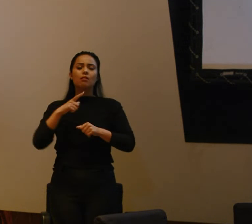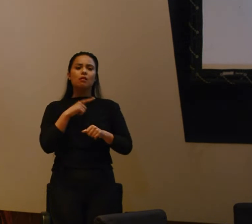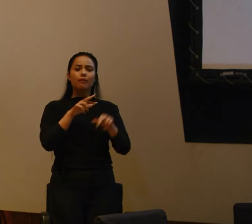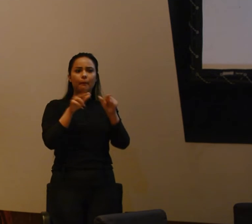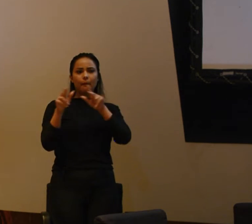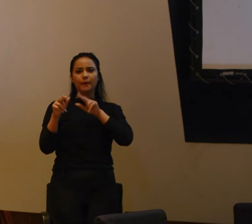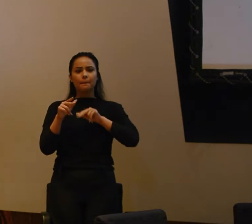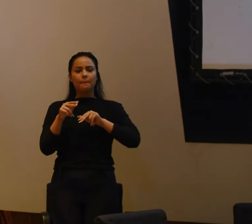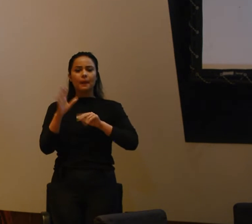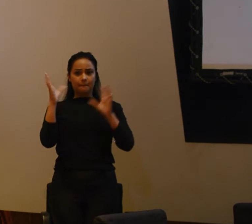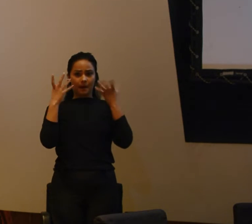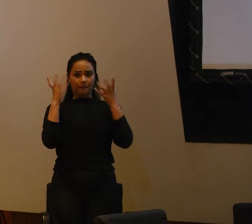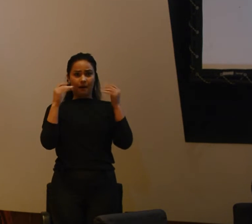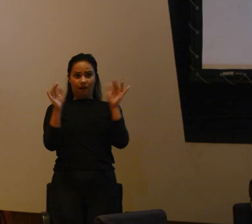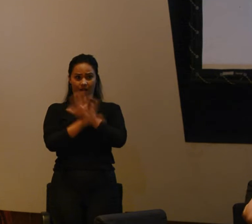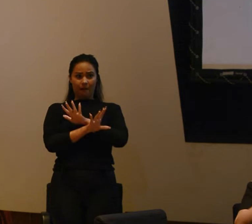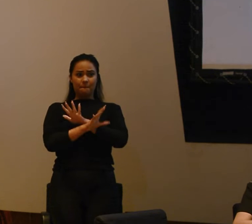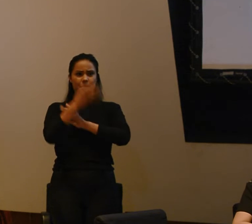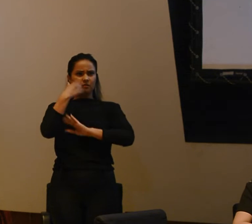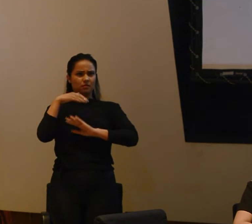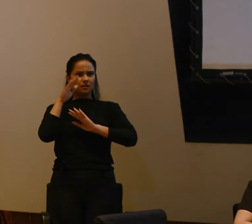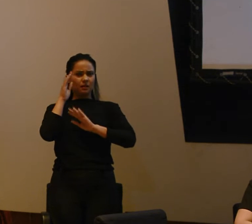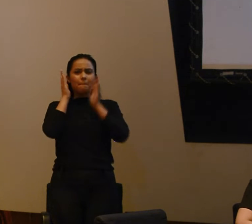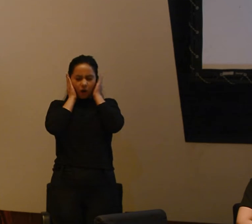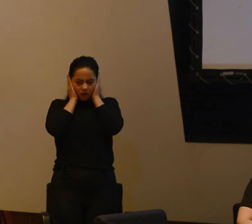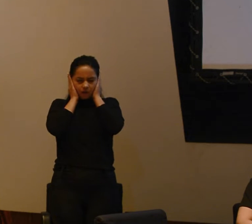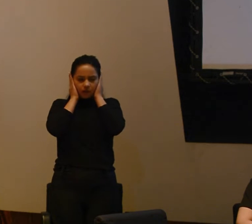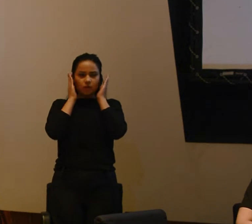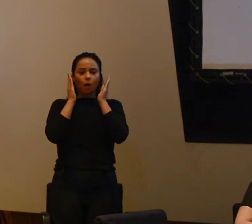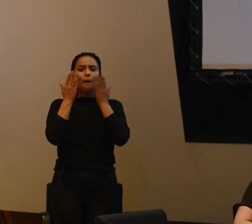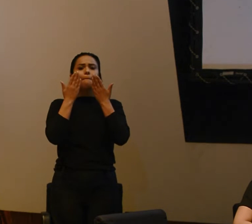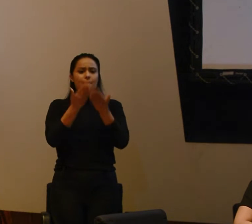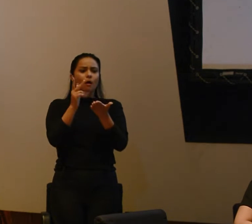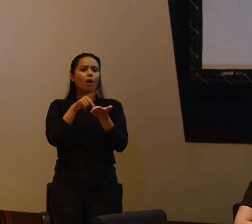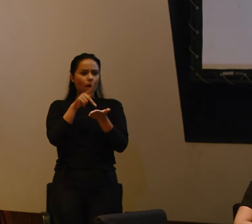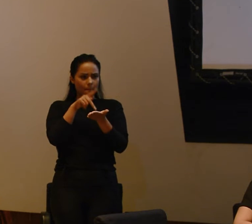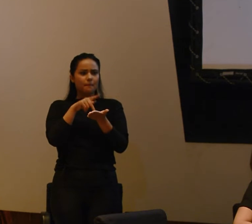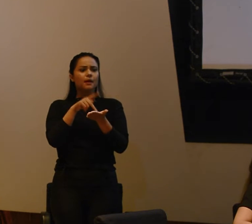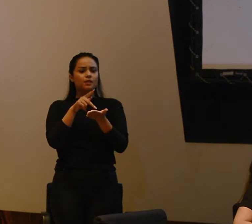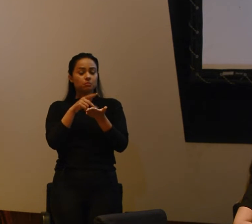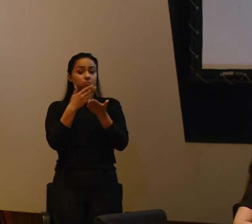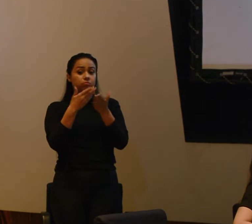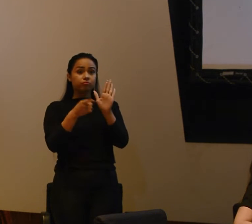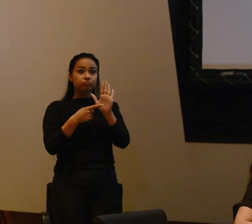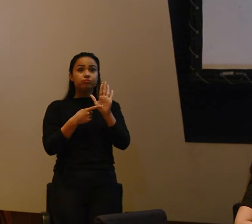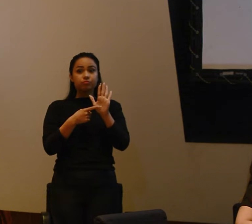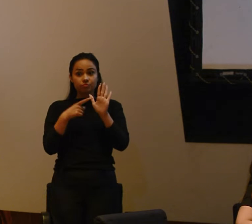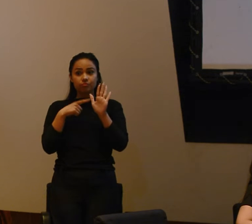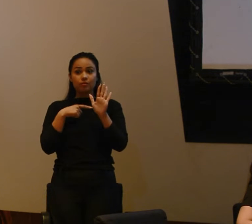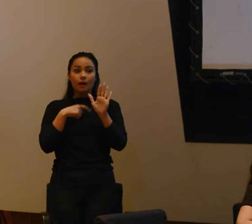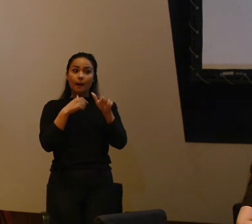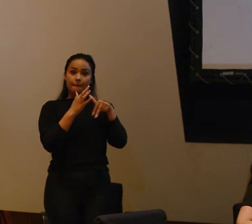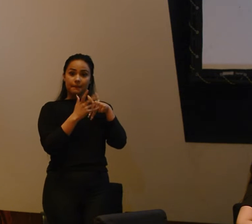pais no parabéns, ele acaba tampando as orelhas. E isso mostra realmente já alguns indicativos que aquele